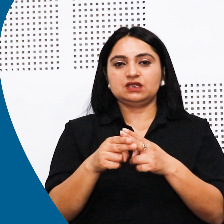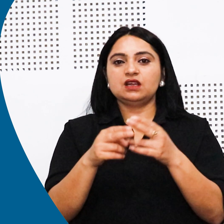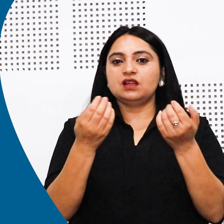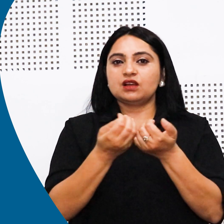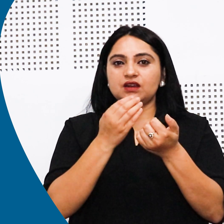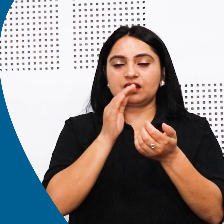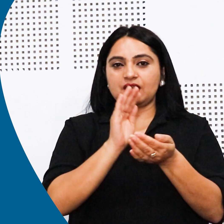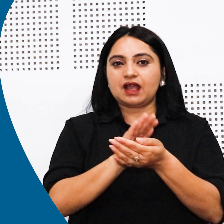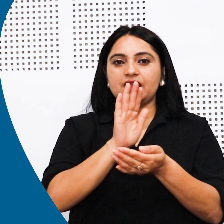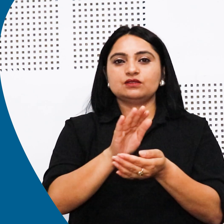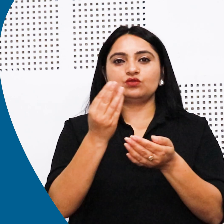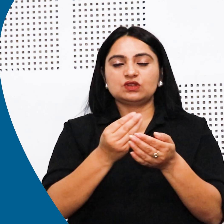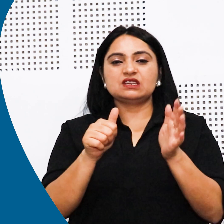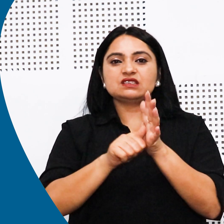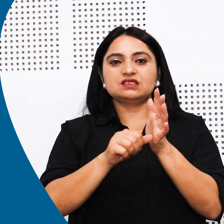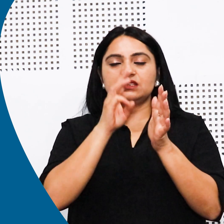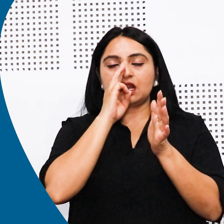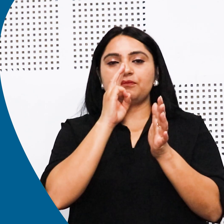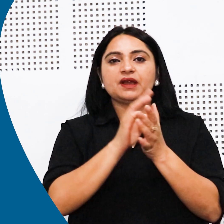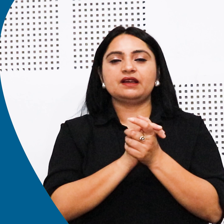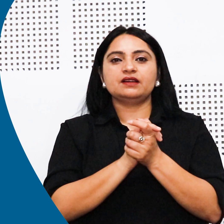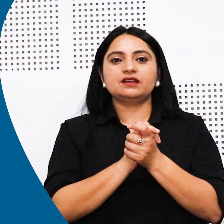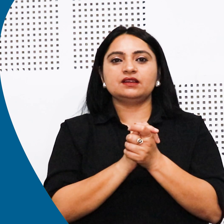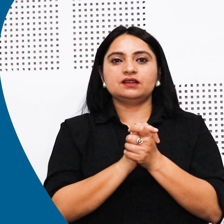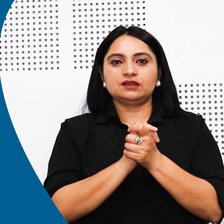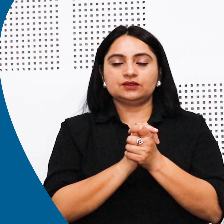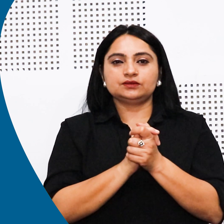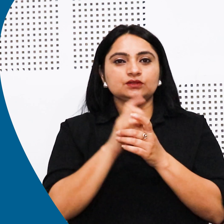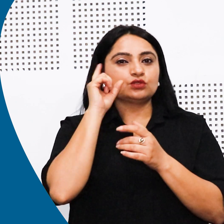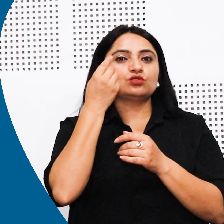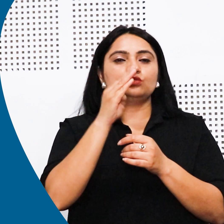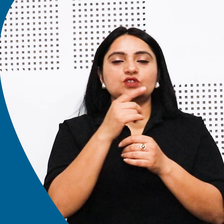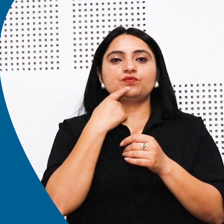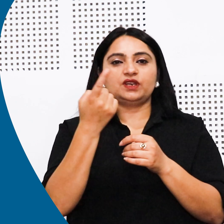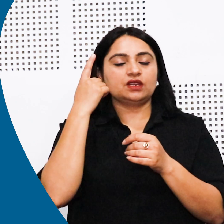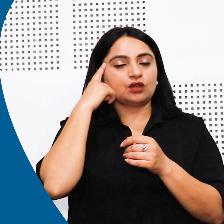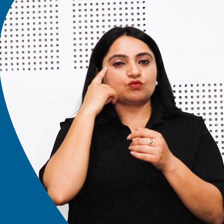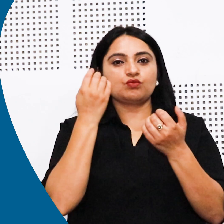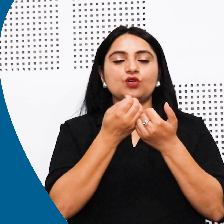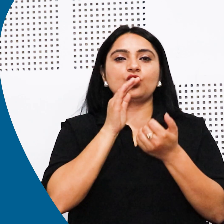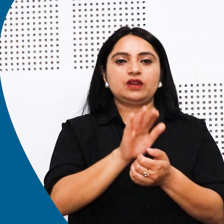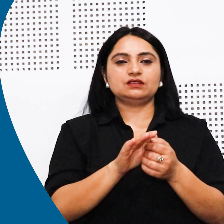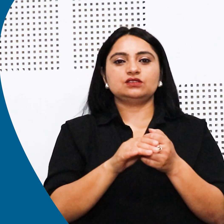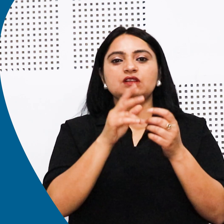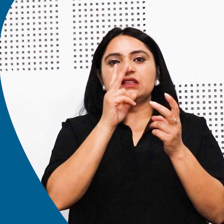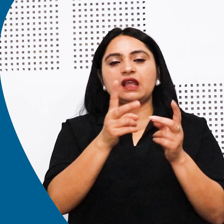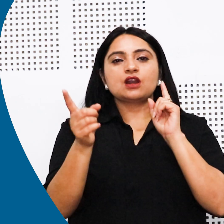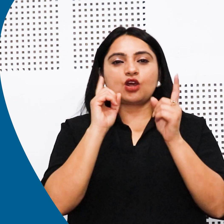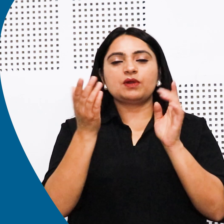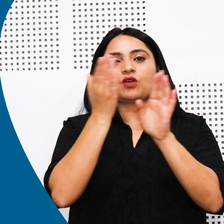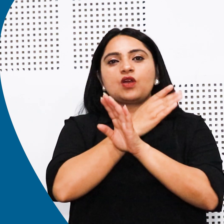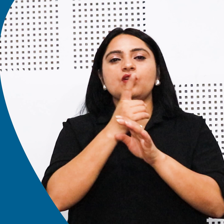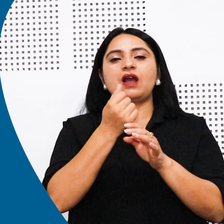छौँ। केही अब हाम्रो जिल्लामै भए चाहिँ सहज पनि हुन्थ्यो भन्ने हामीले महसुस गरेका छौँ। भीमेश्वर नगरपालिकाले गएको आर्थिक